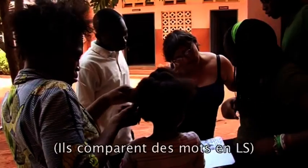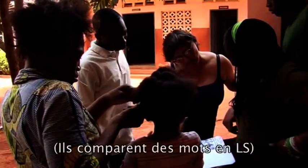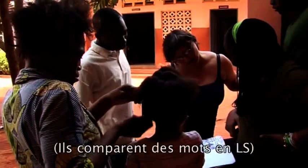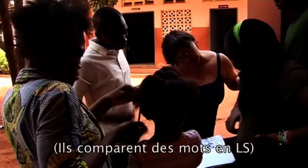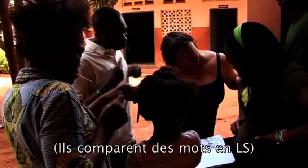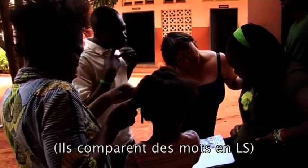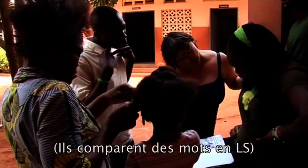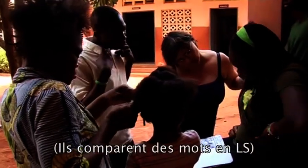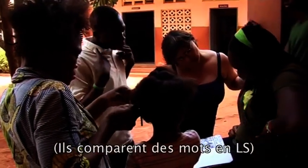d'intégration.